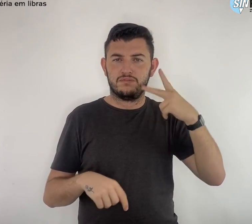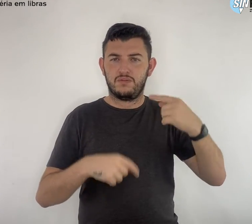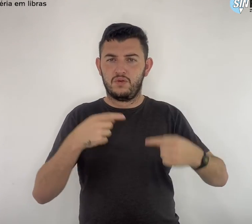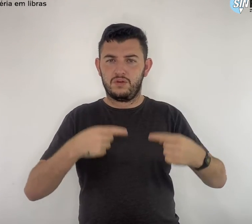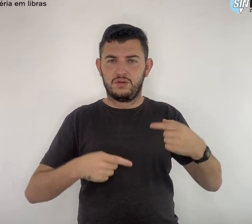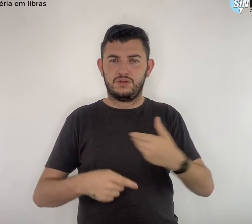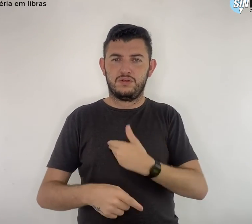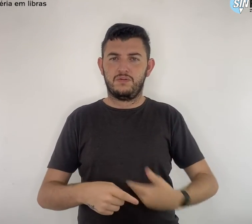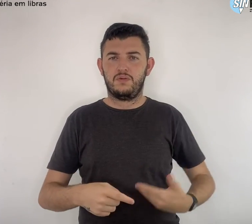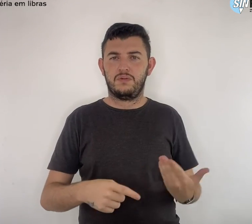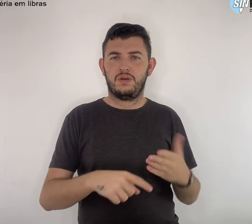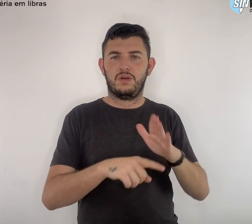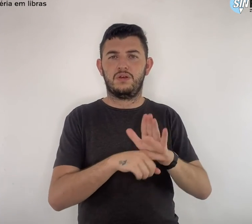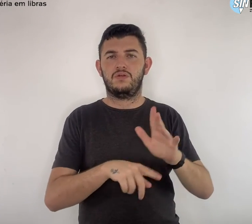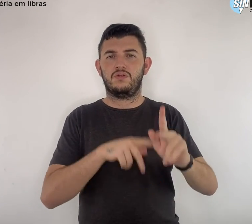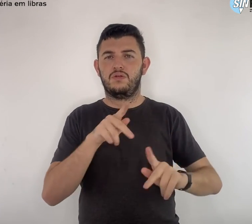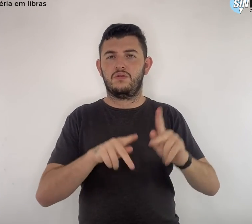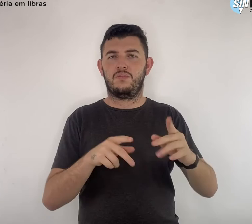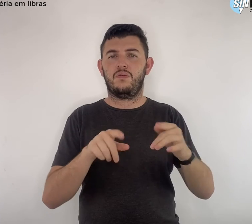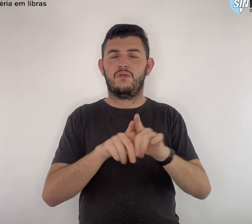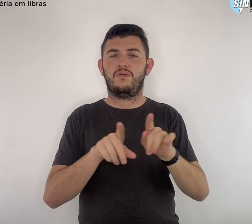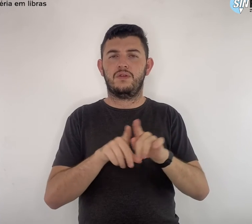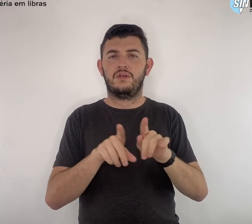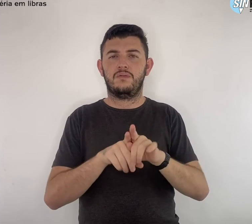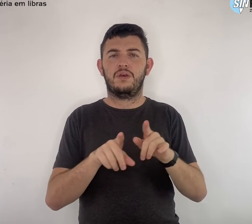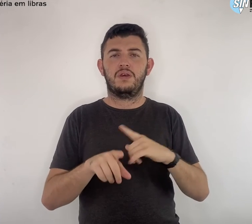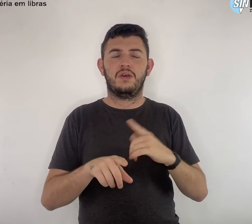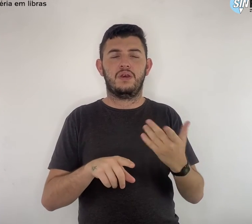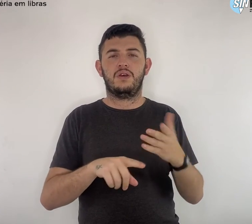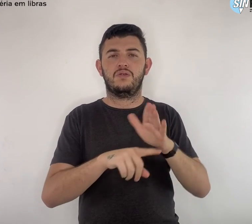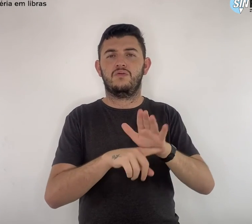desprezo por políticas públicas e pela vida das mulheres.